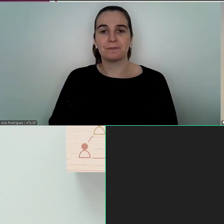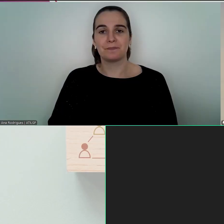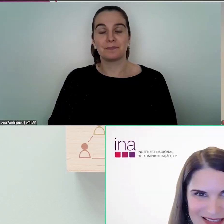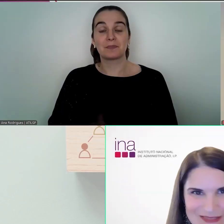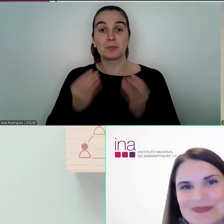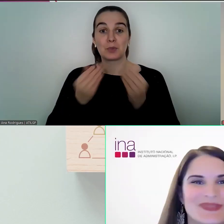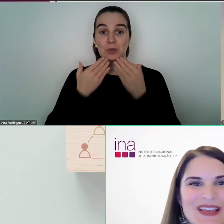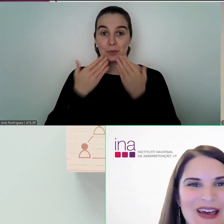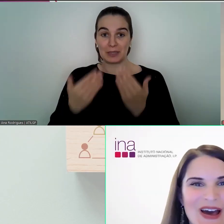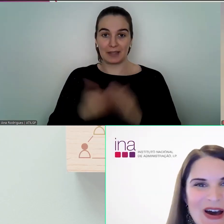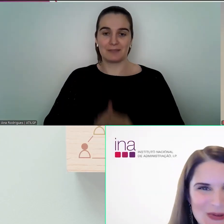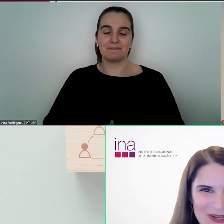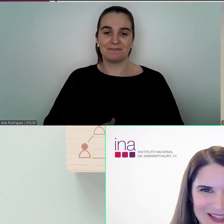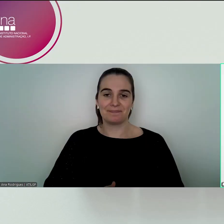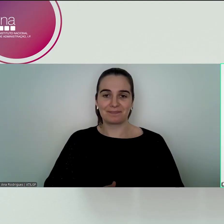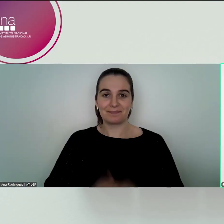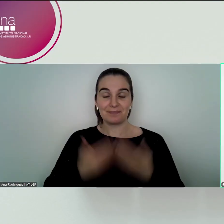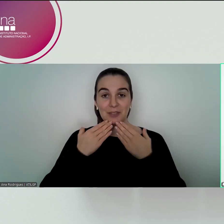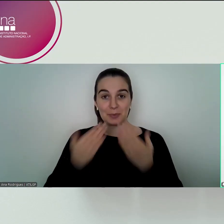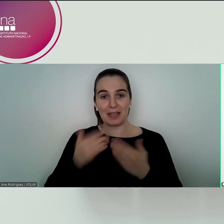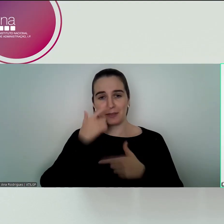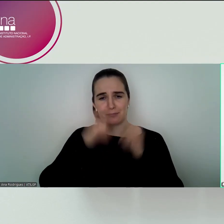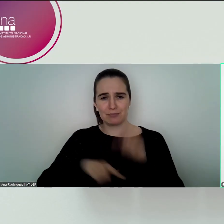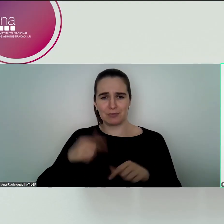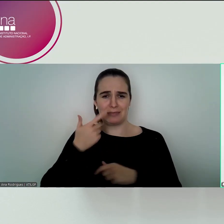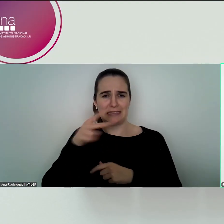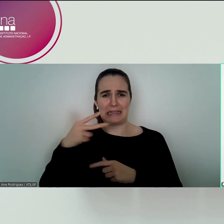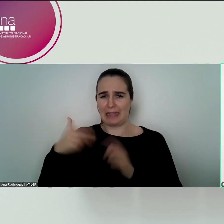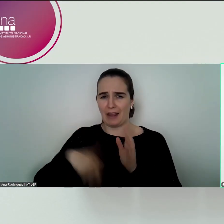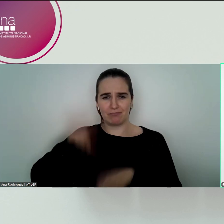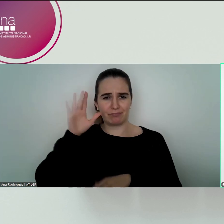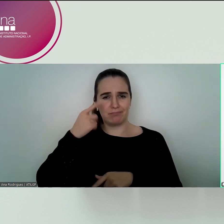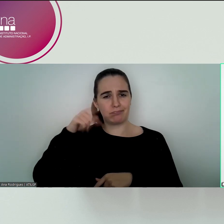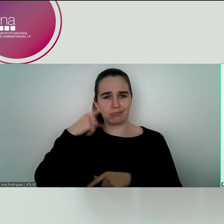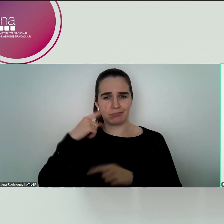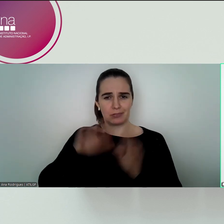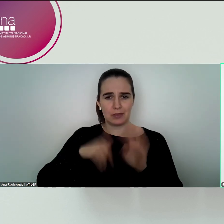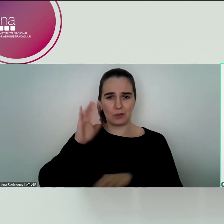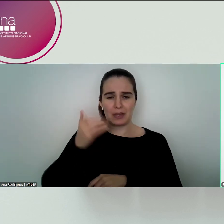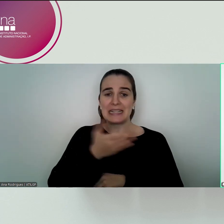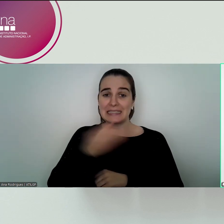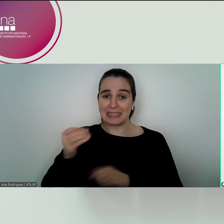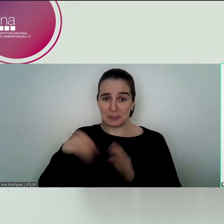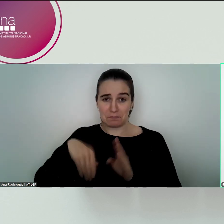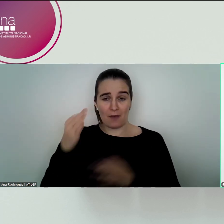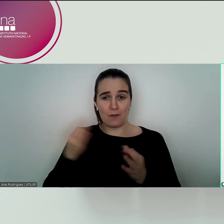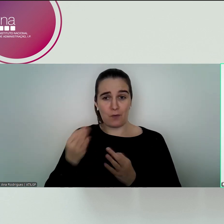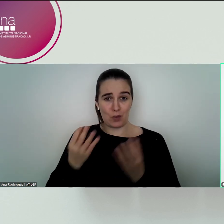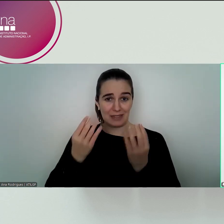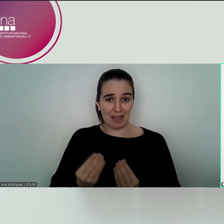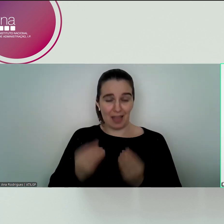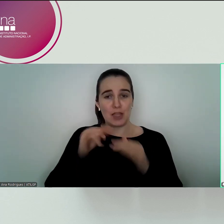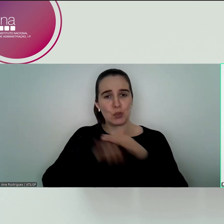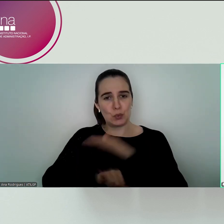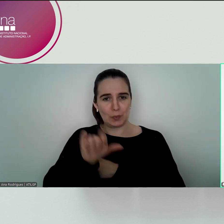Muito obrigado. Obrigada às centenas de pessoas que assistiram a este webinar. Foram mais de 700 participantes em sala e no